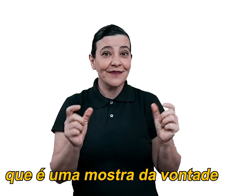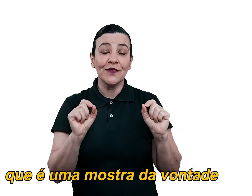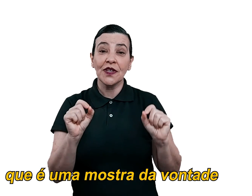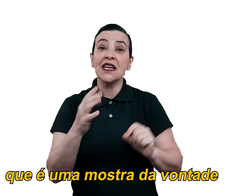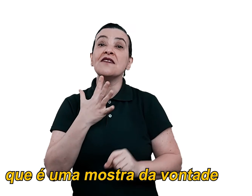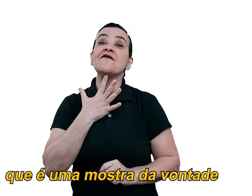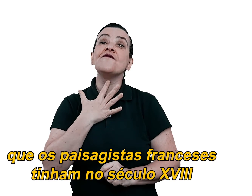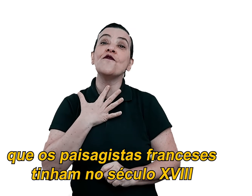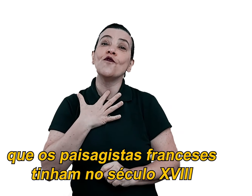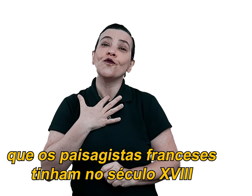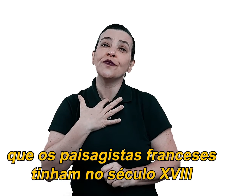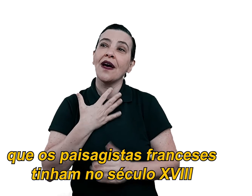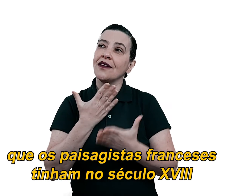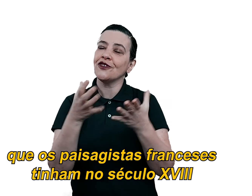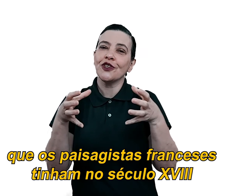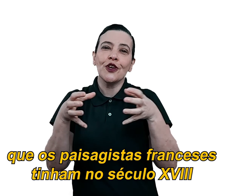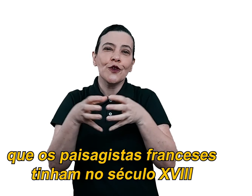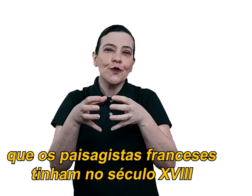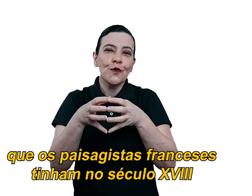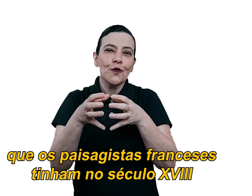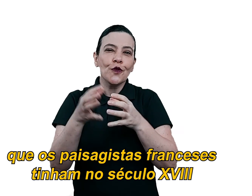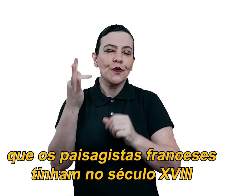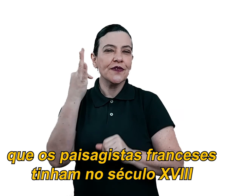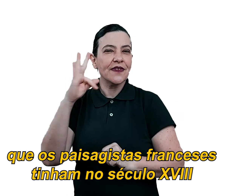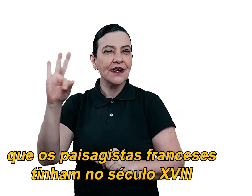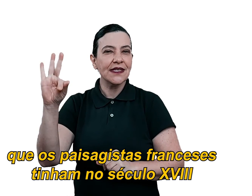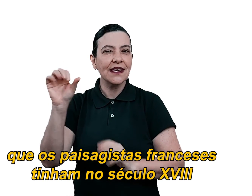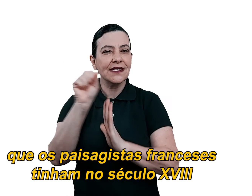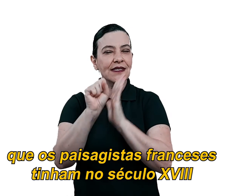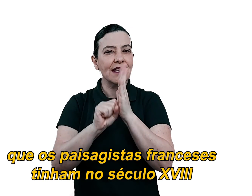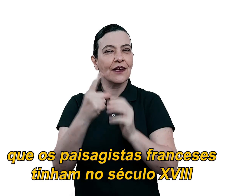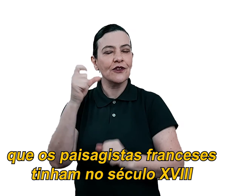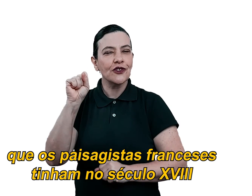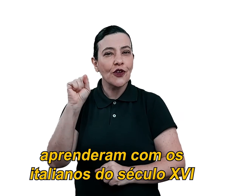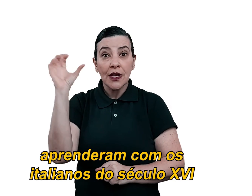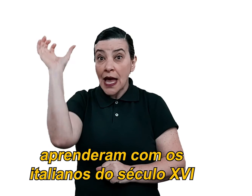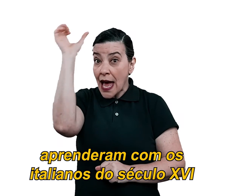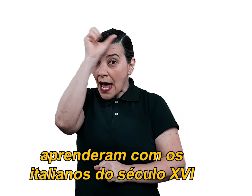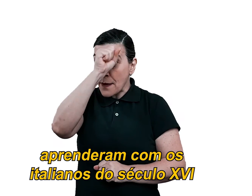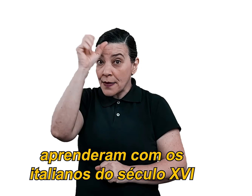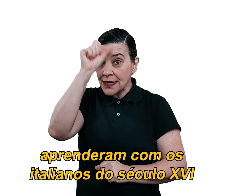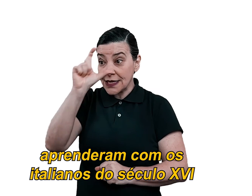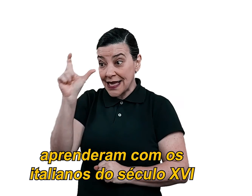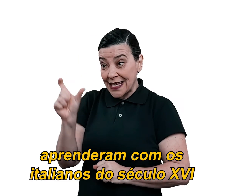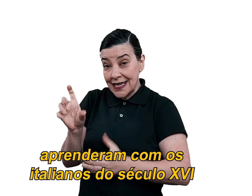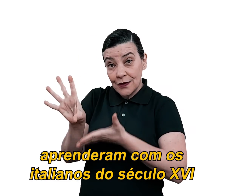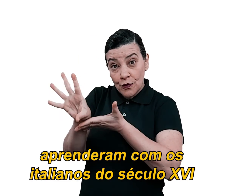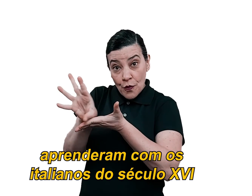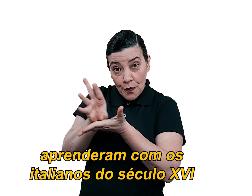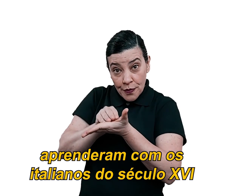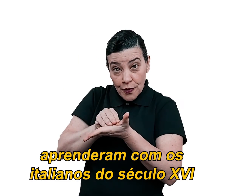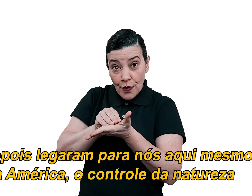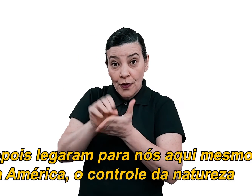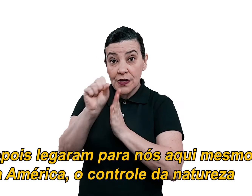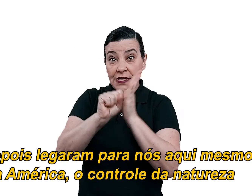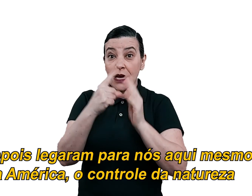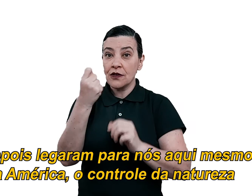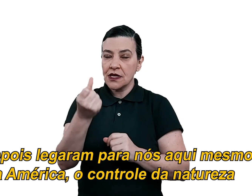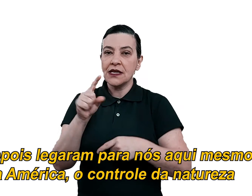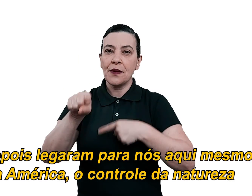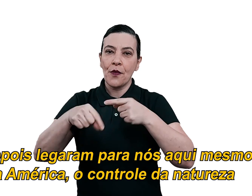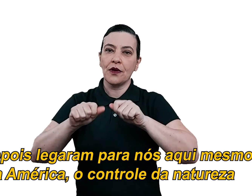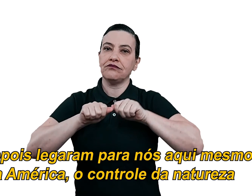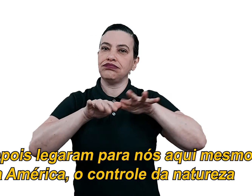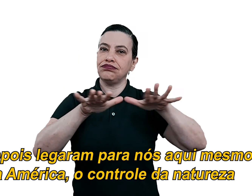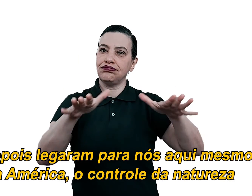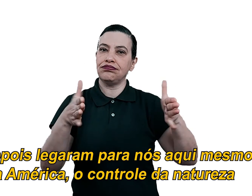mostra da vontade que os paisagistas franceses tinham no século XVIII, aprenderam com os italianos do século XVI e depois legaram